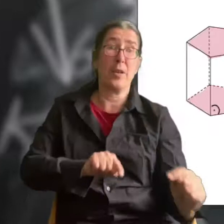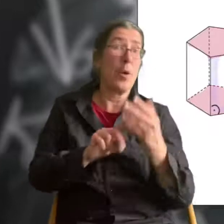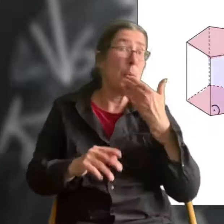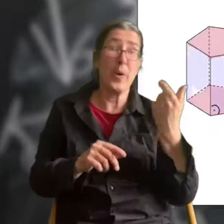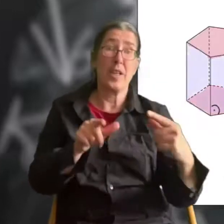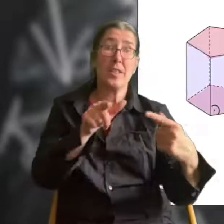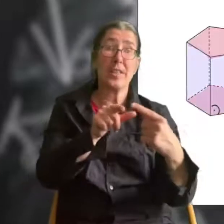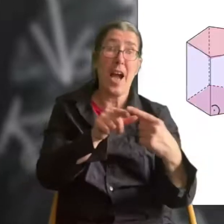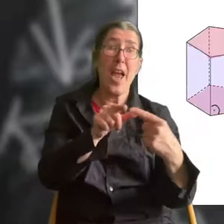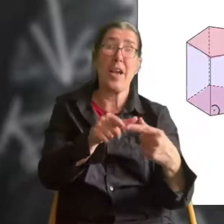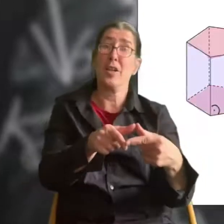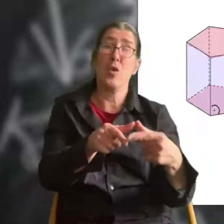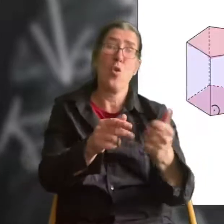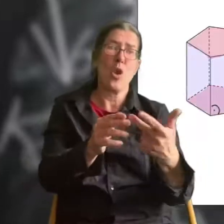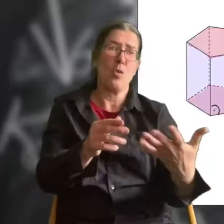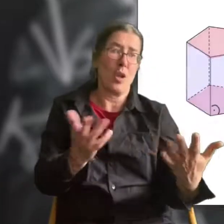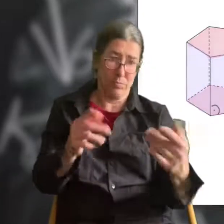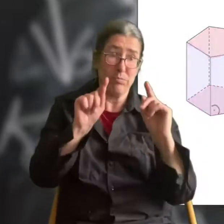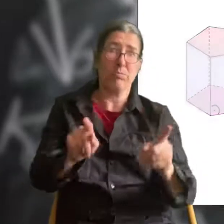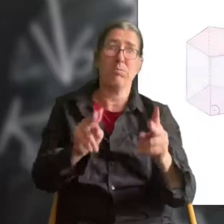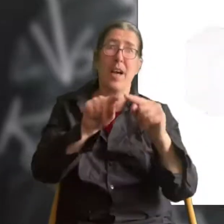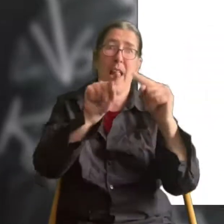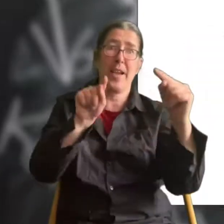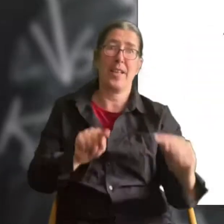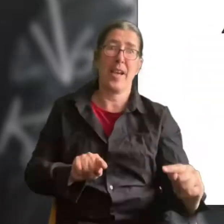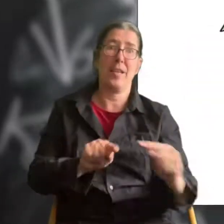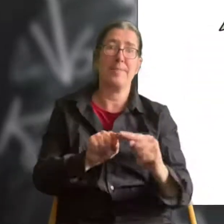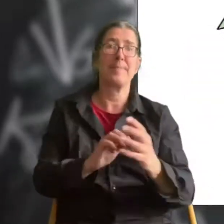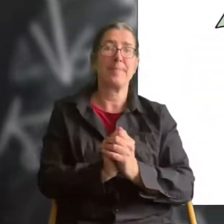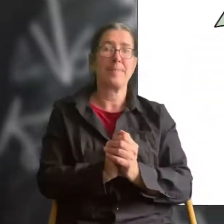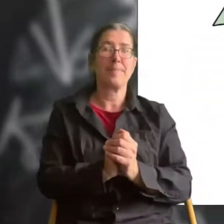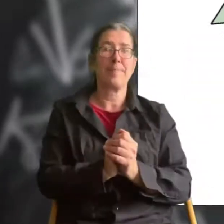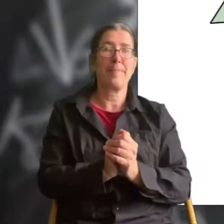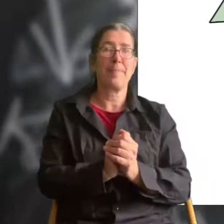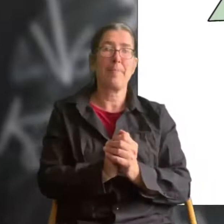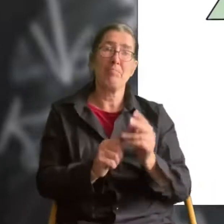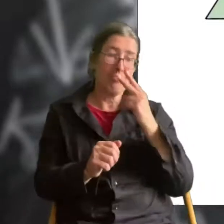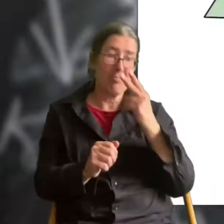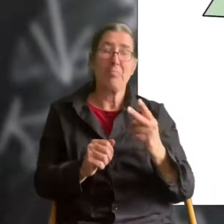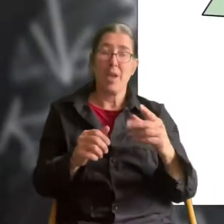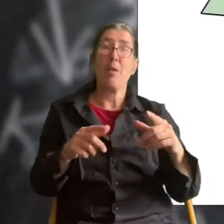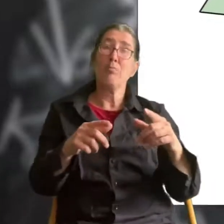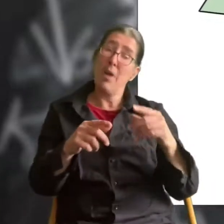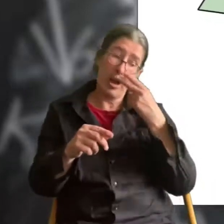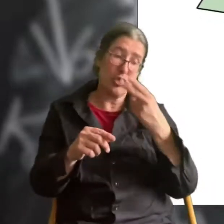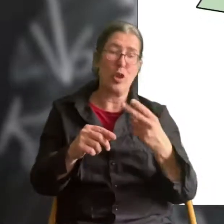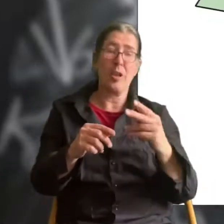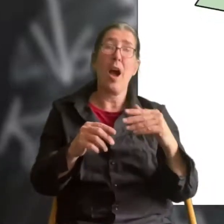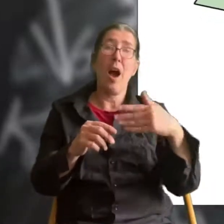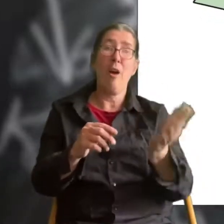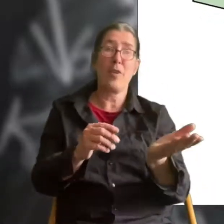Keine Dreiecke oder sonst irgendwas, sondern Rechtecke. Gut, jetzt schauen wir uns ein Prisma nochmal an. Wenn wir das